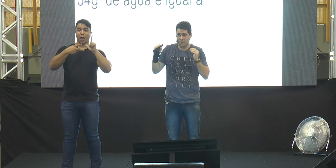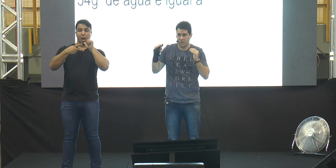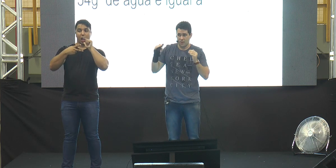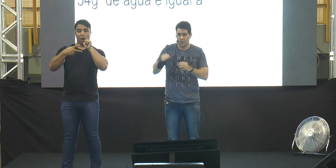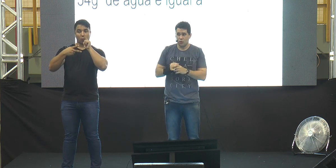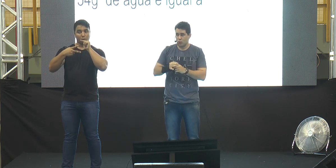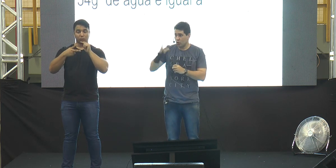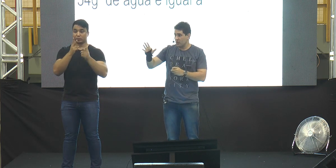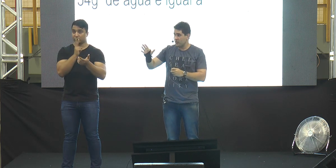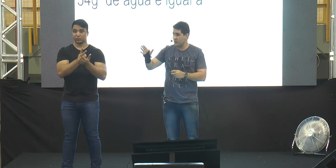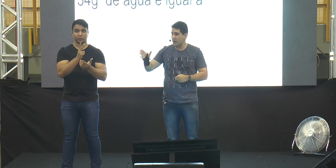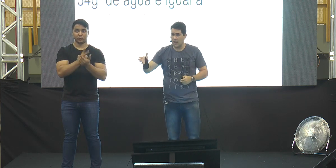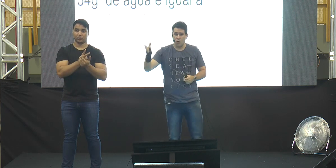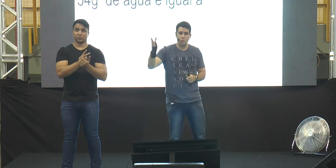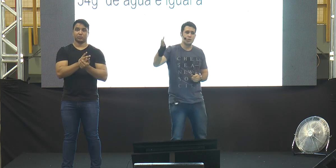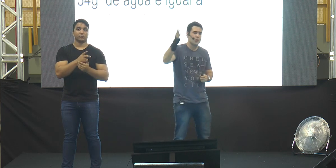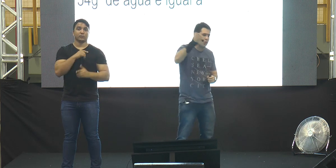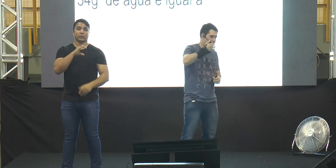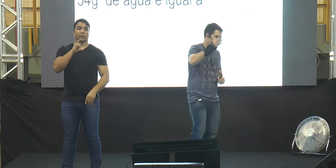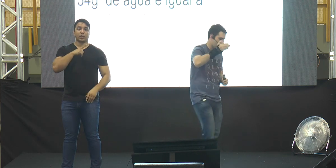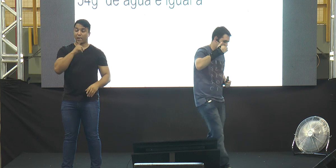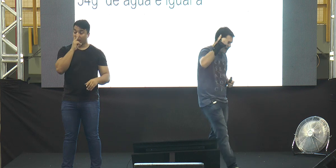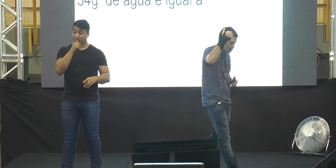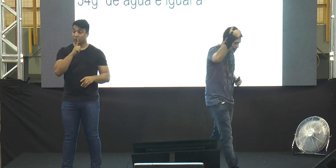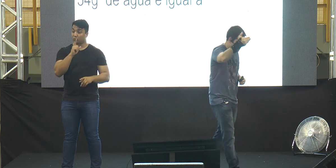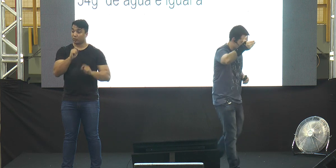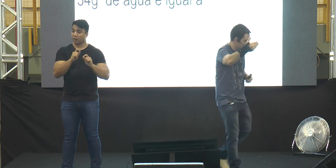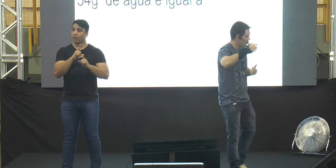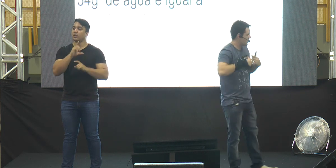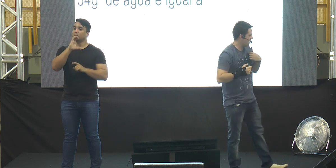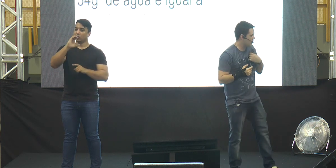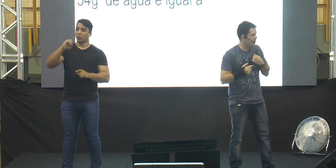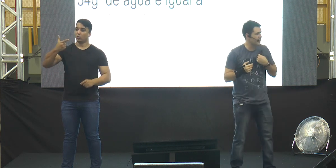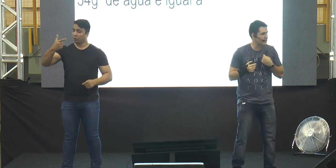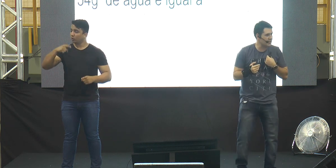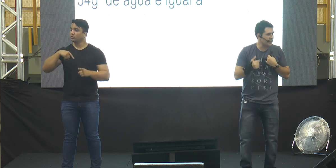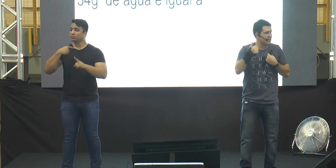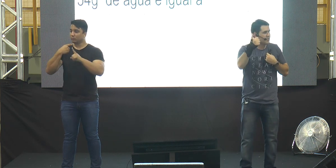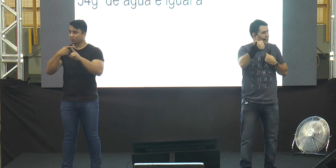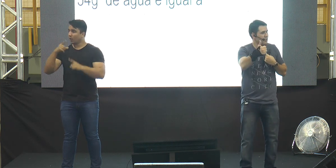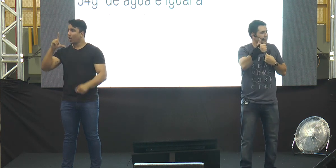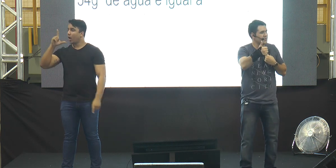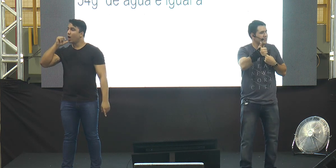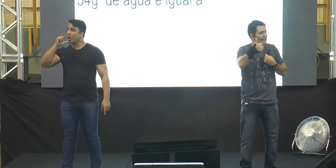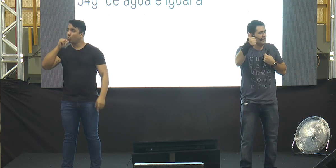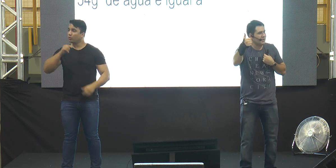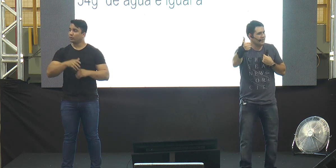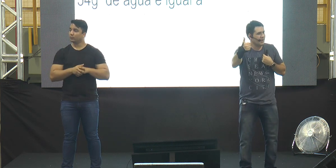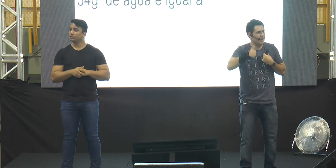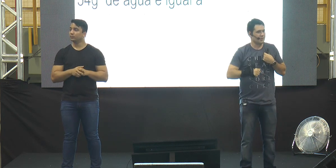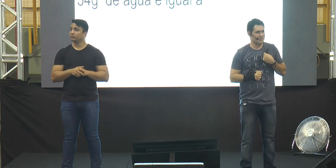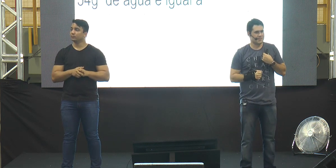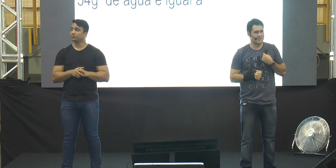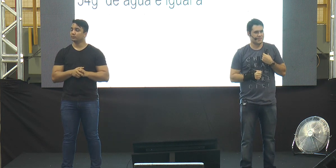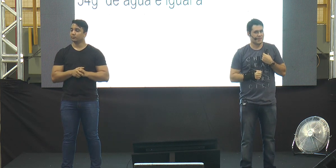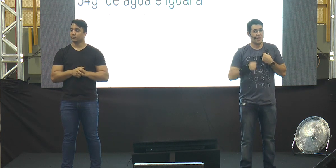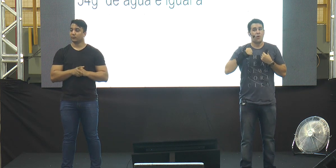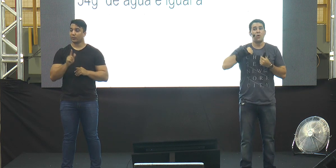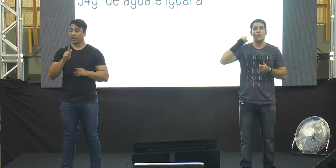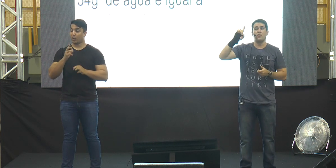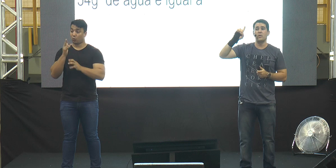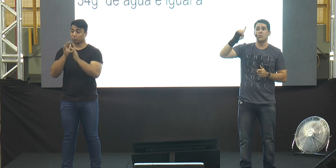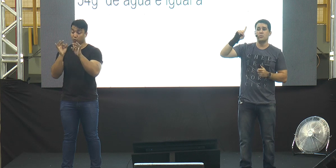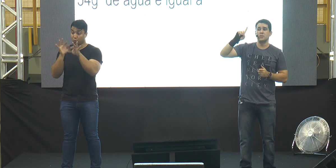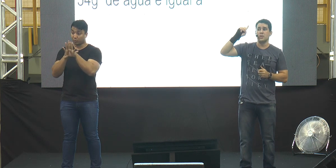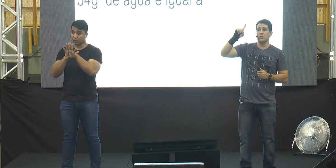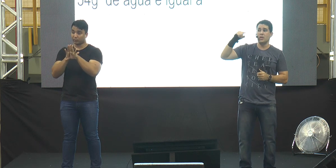Sempre. Então, toda vida que falar combustão completa, mais uma vez, quem que eu vou produzir? CO2 e água.